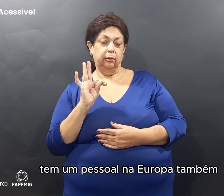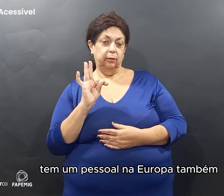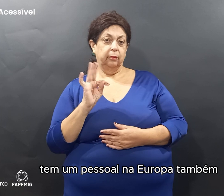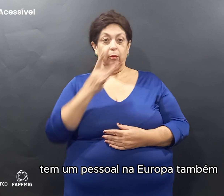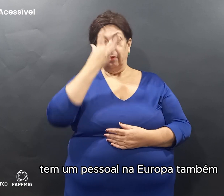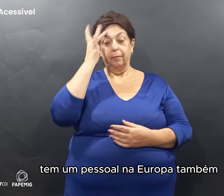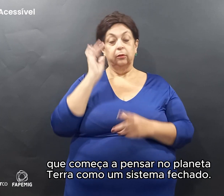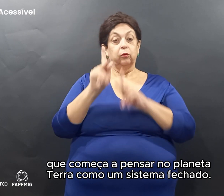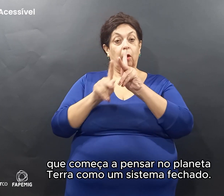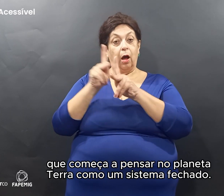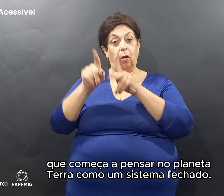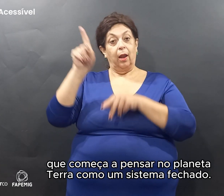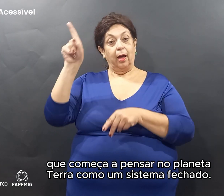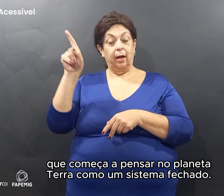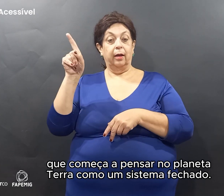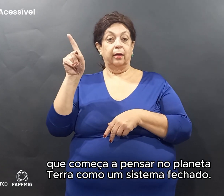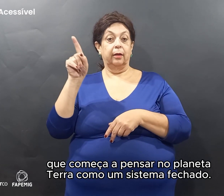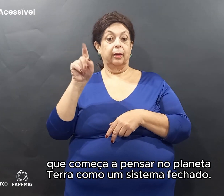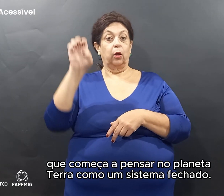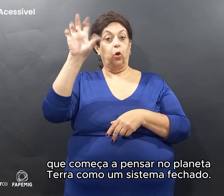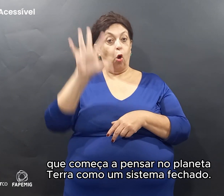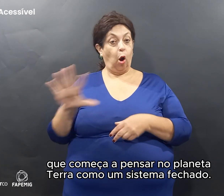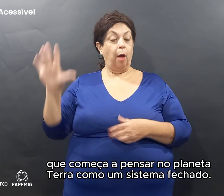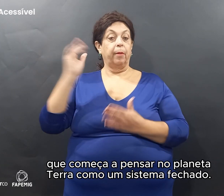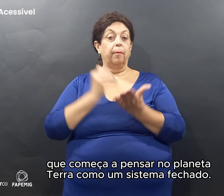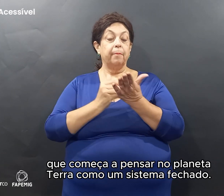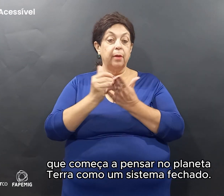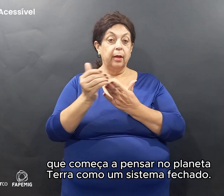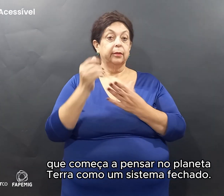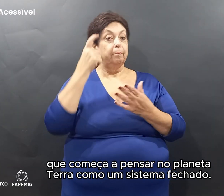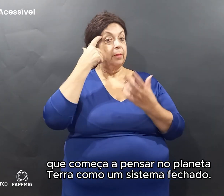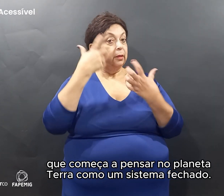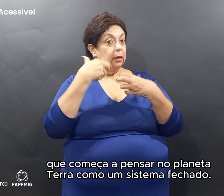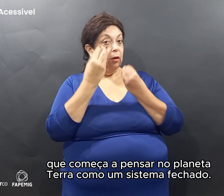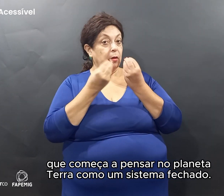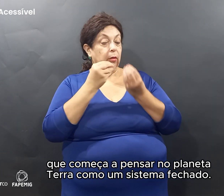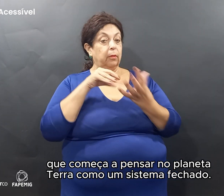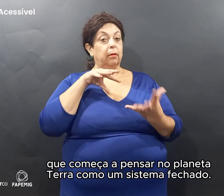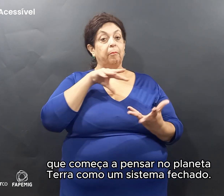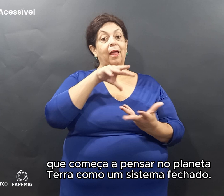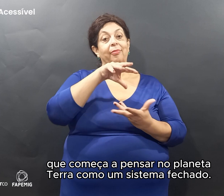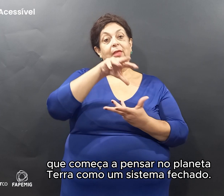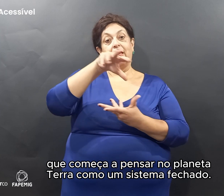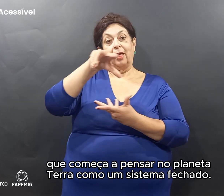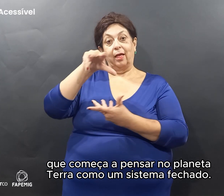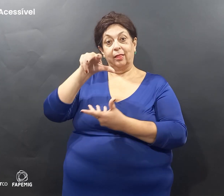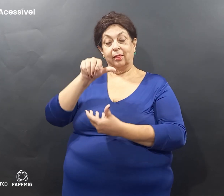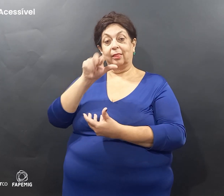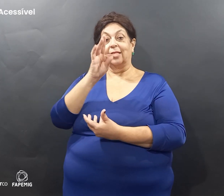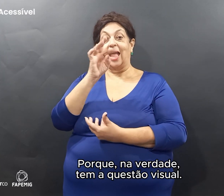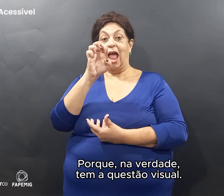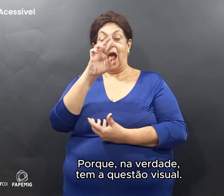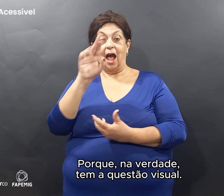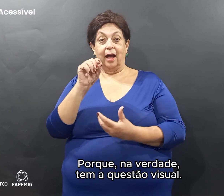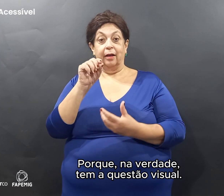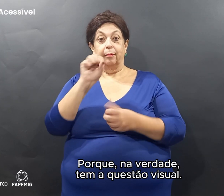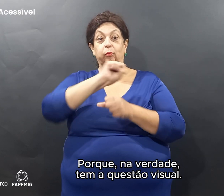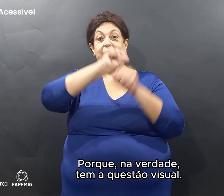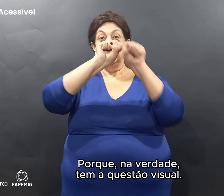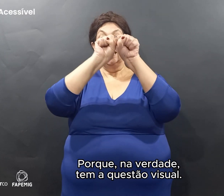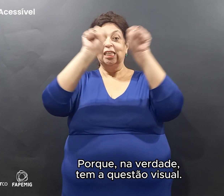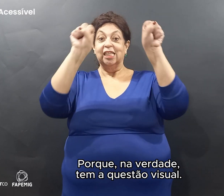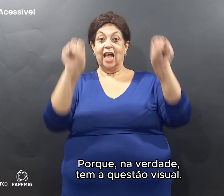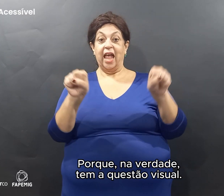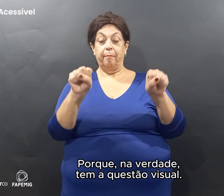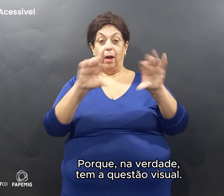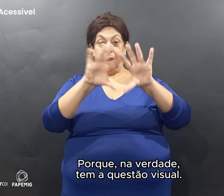na Europa também que começa a pensar no planeta Terra como um sistema fechado, porque, na